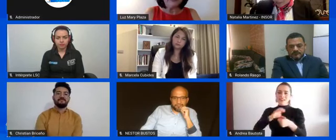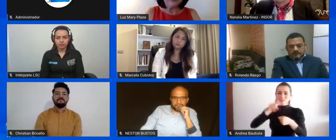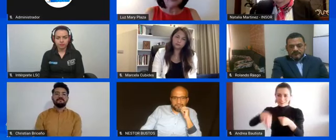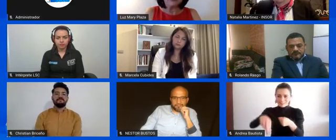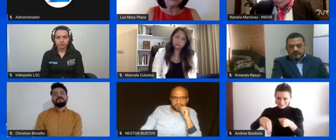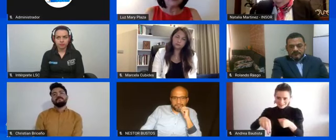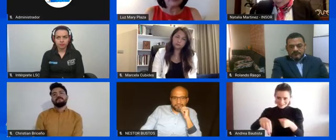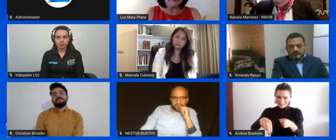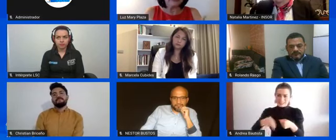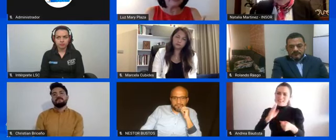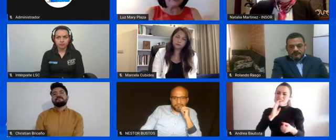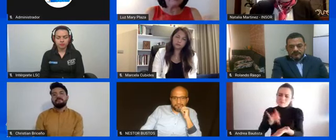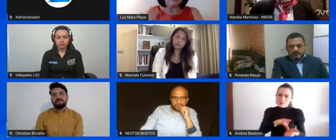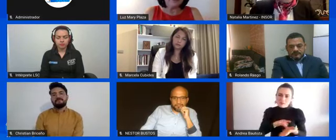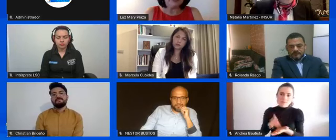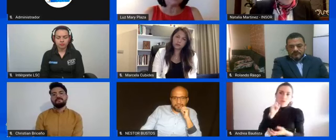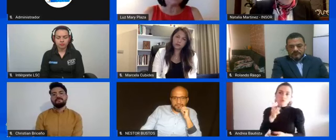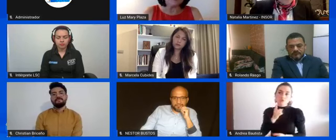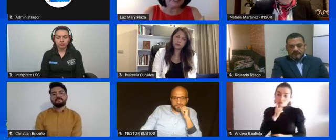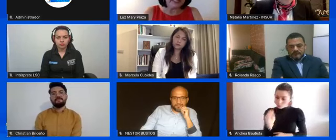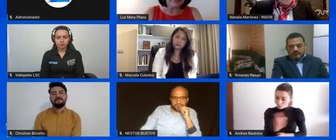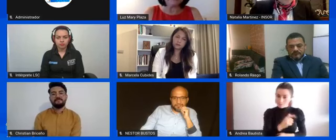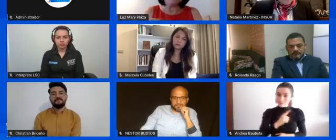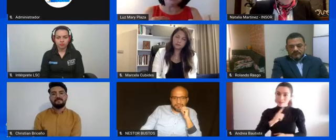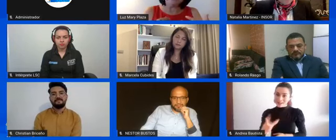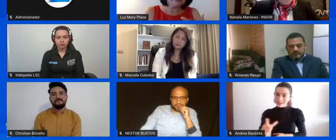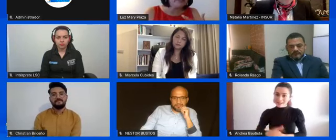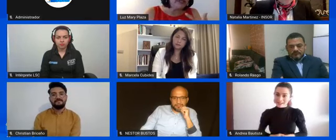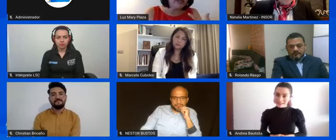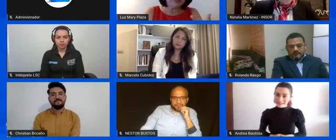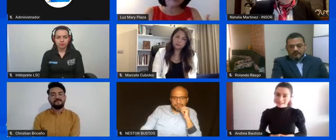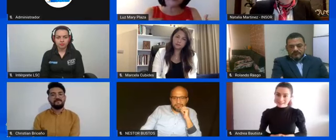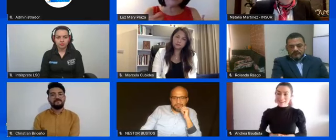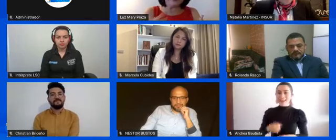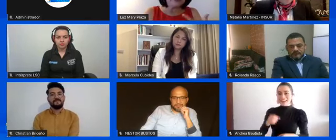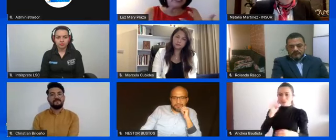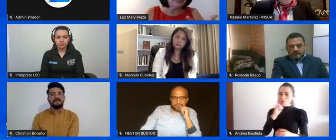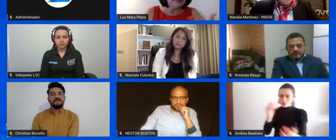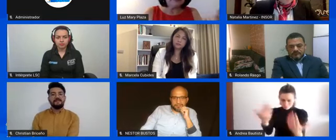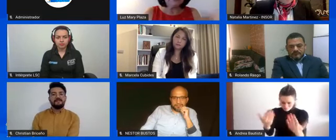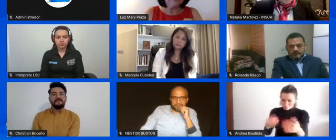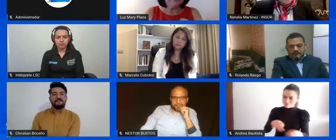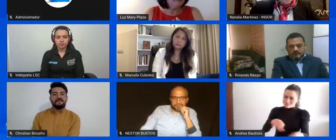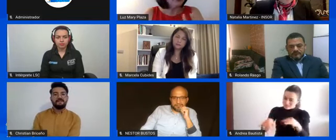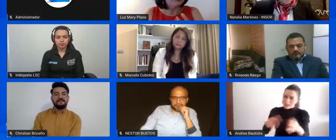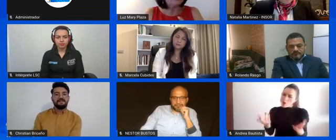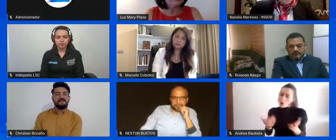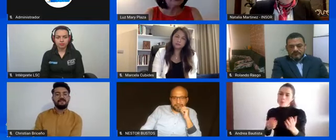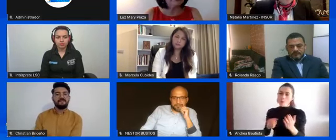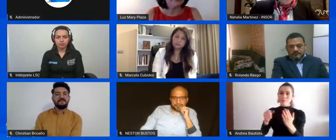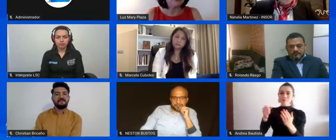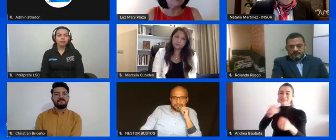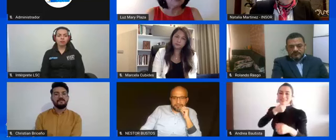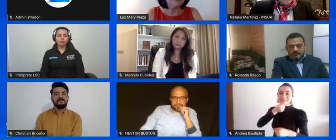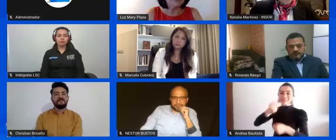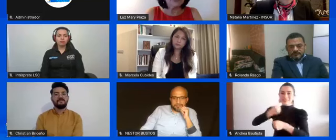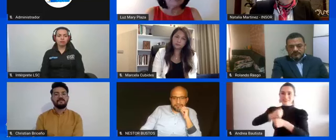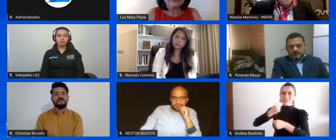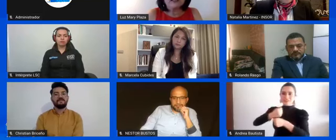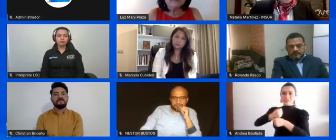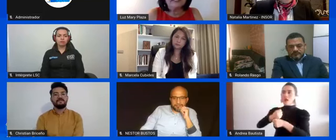y los sordos le enseñábamos al sordo cómo manejar una entrevista, cómo llenar una hoja de vida, muchas cosas de la vida